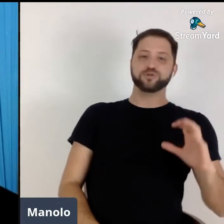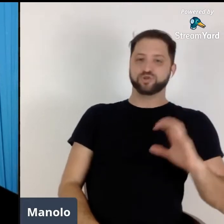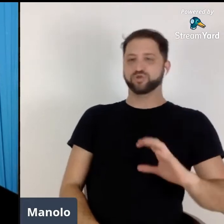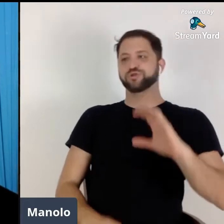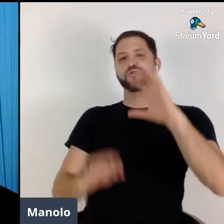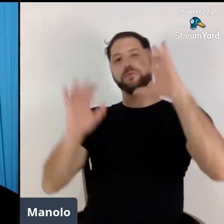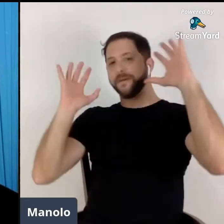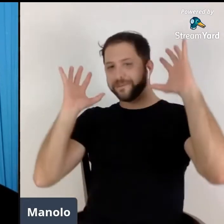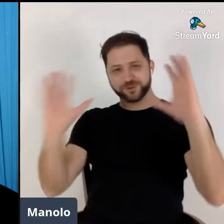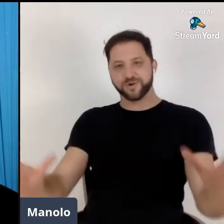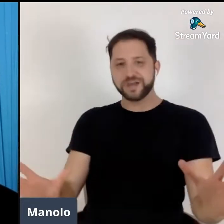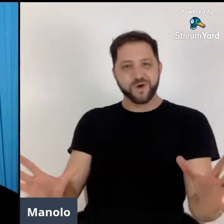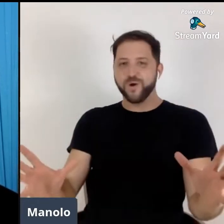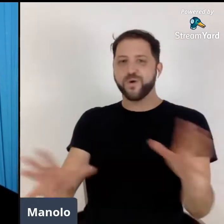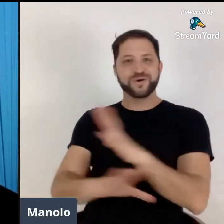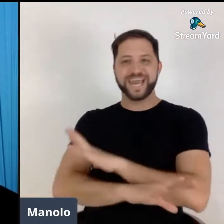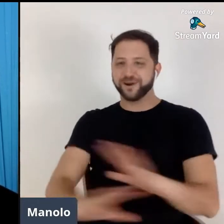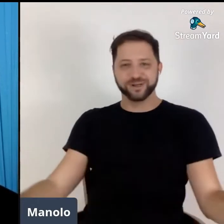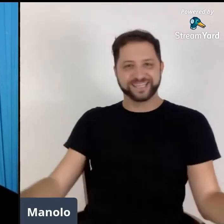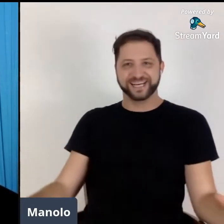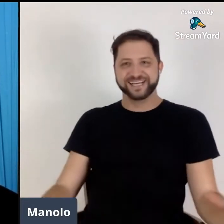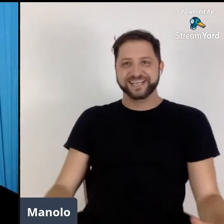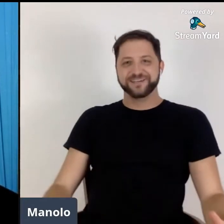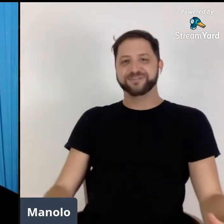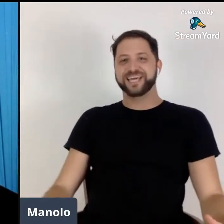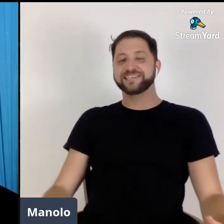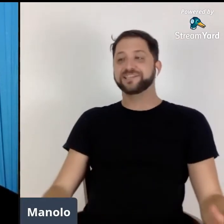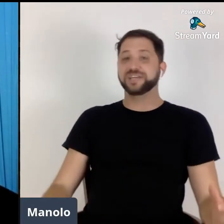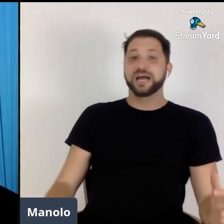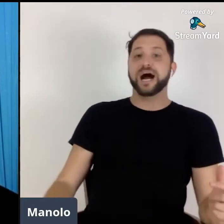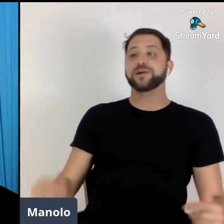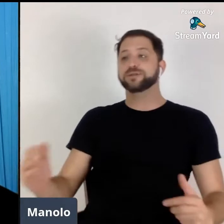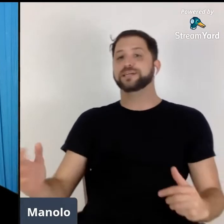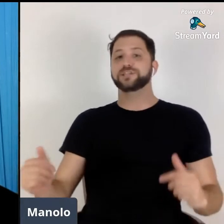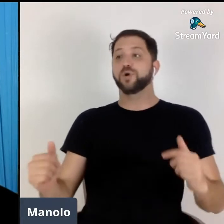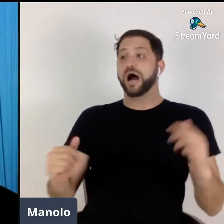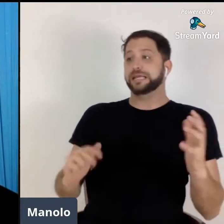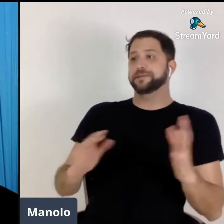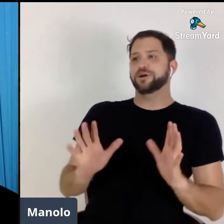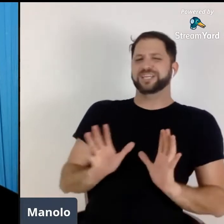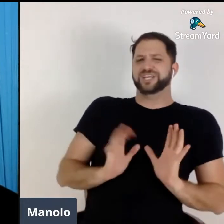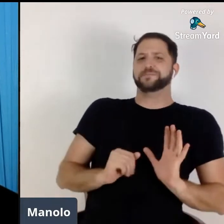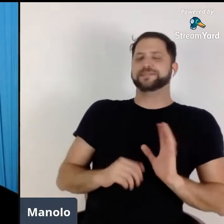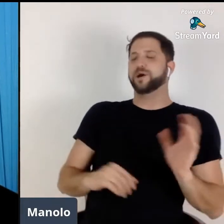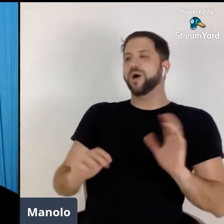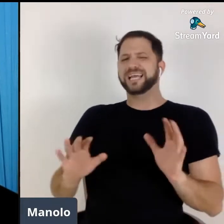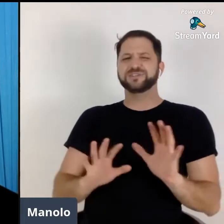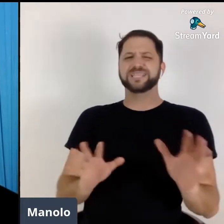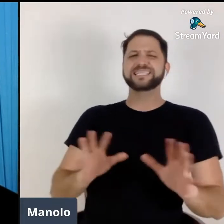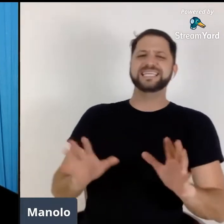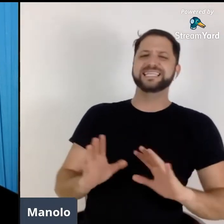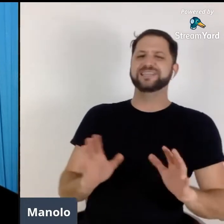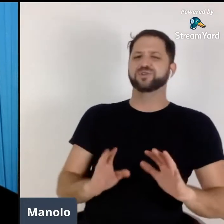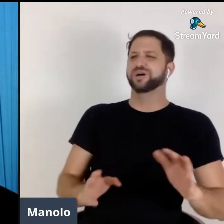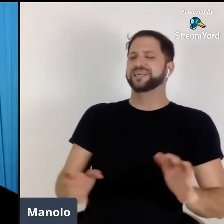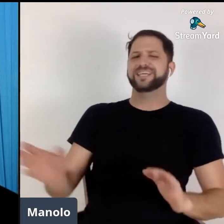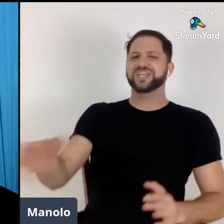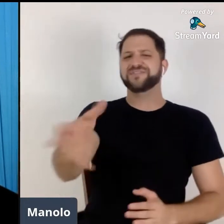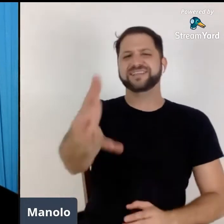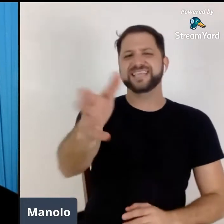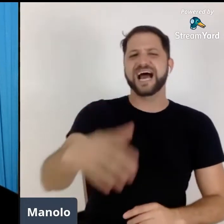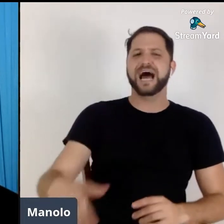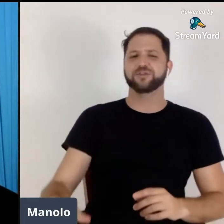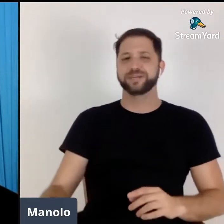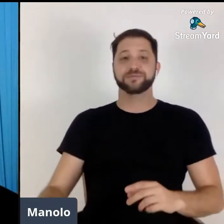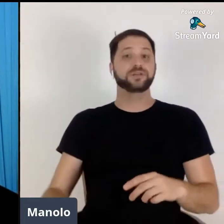e ver o surdo como uma pessoa igual a qualquer outra. Não ter esse de, ai, coitadinho, ai, melhor deixar ele passar, ou, ai, ele não está entendendo,